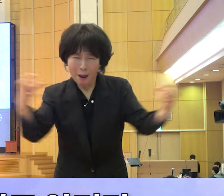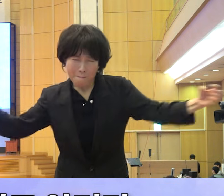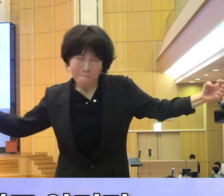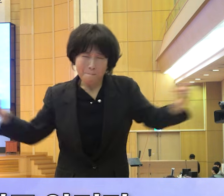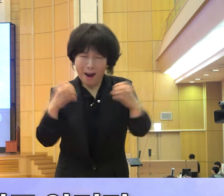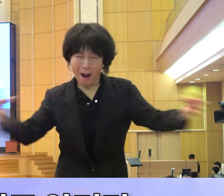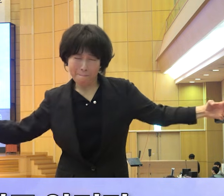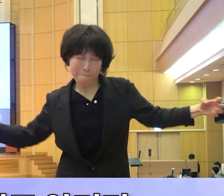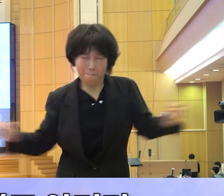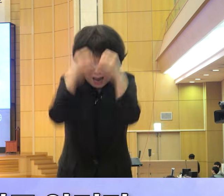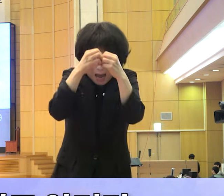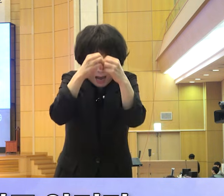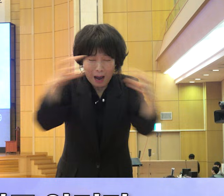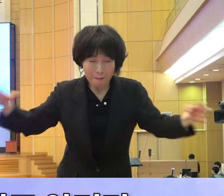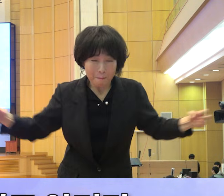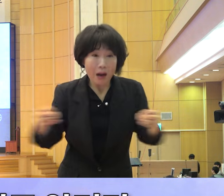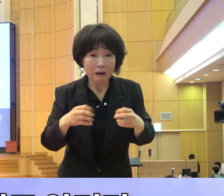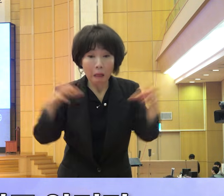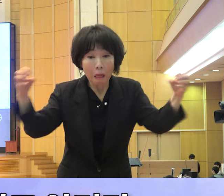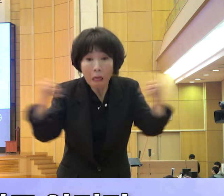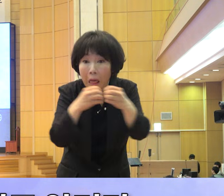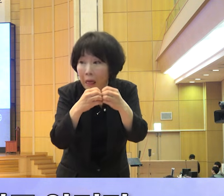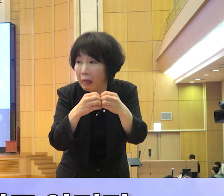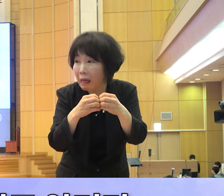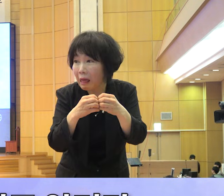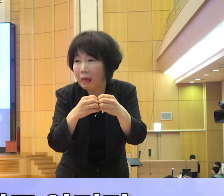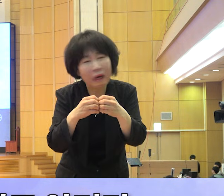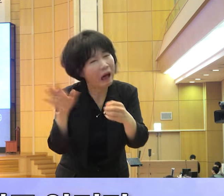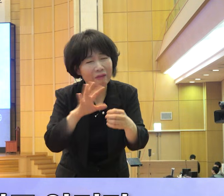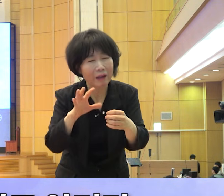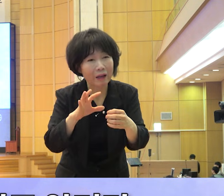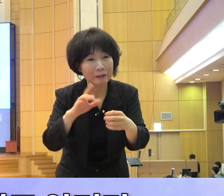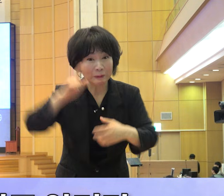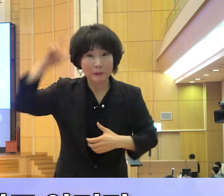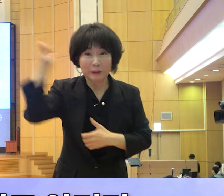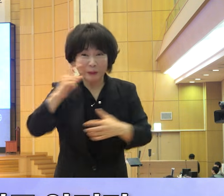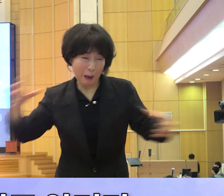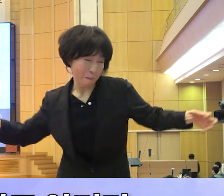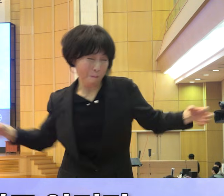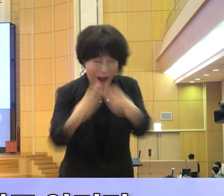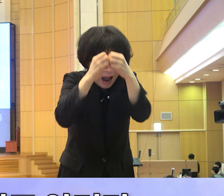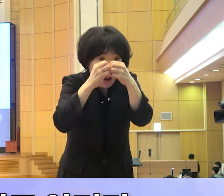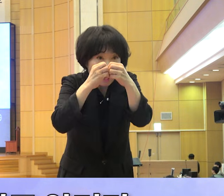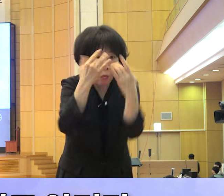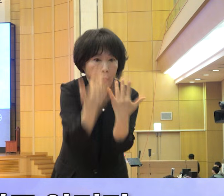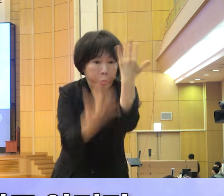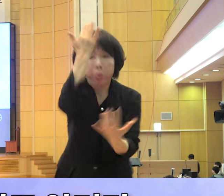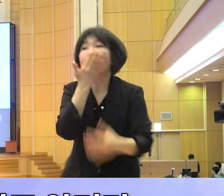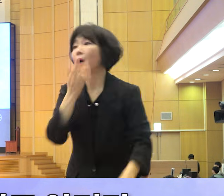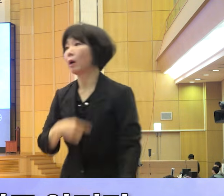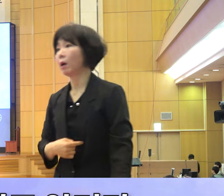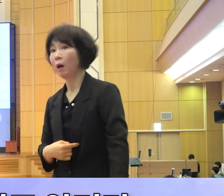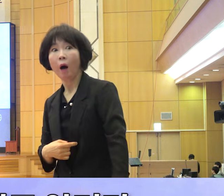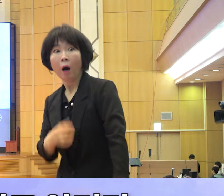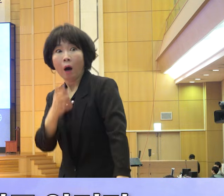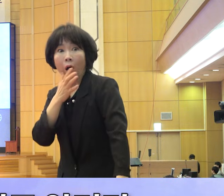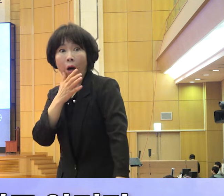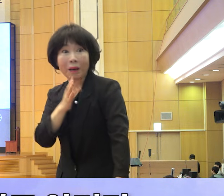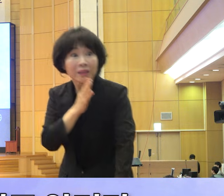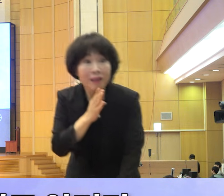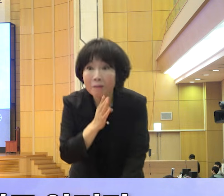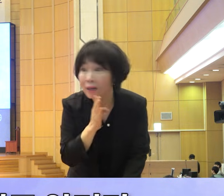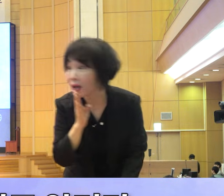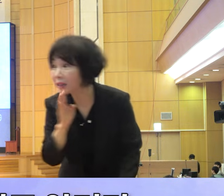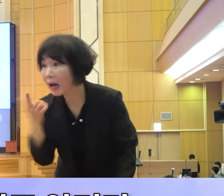부딪히면요, 살살 부딪히면요, 약하게 부딪히면요, 평생을 백날을 부딪혀도 불씨가 안